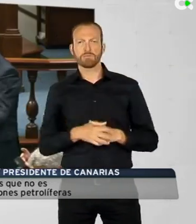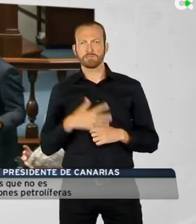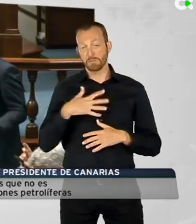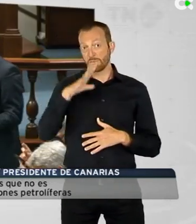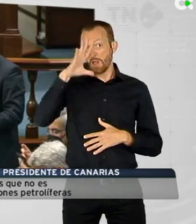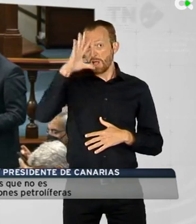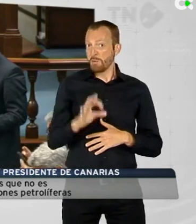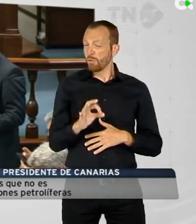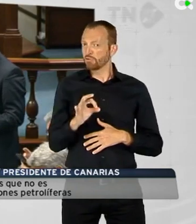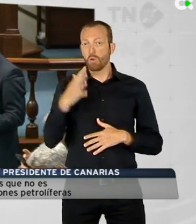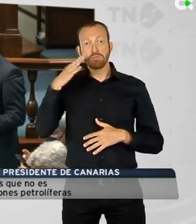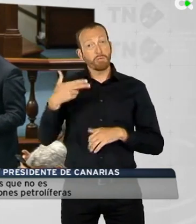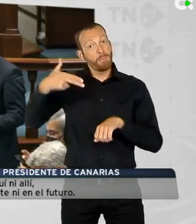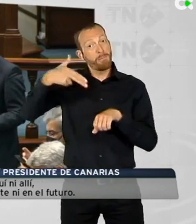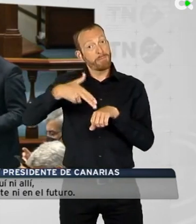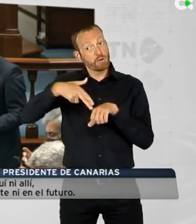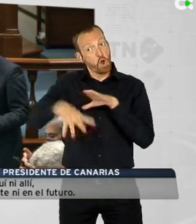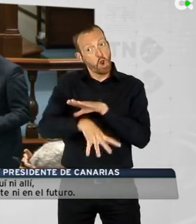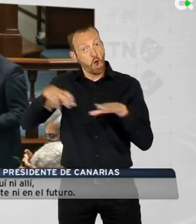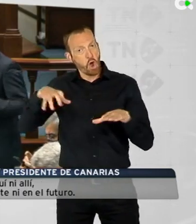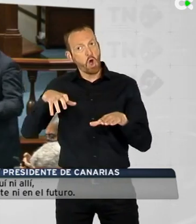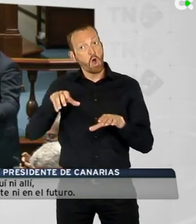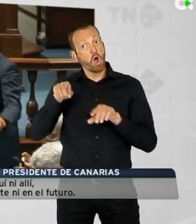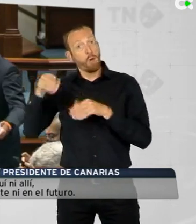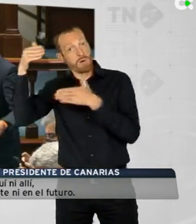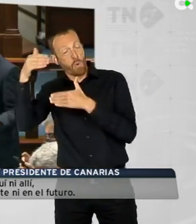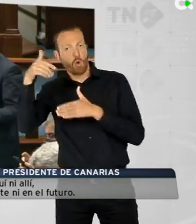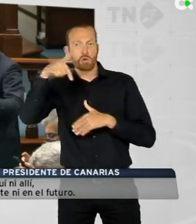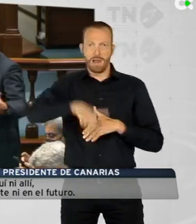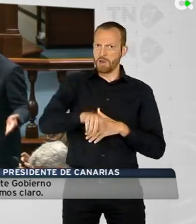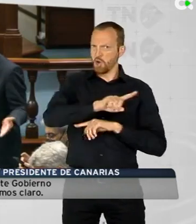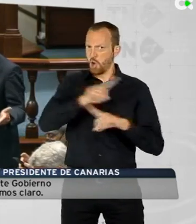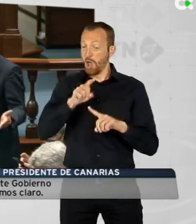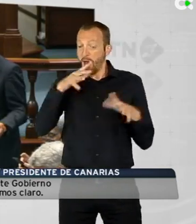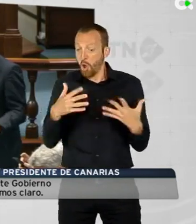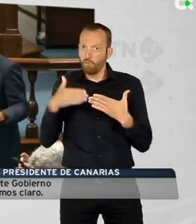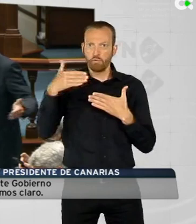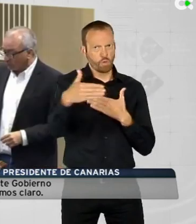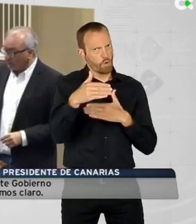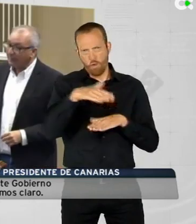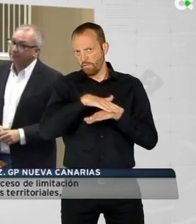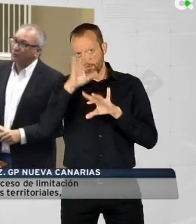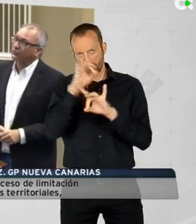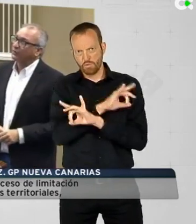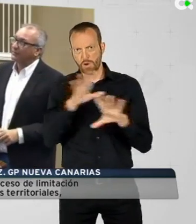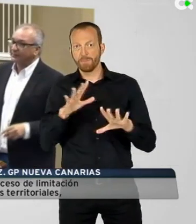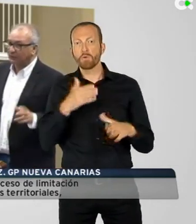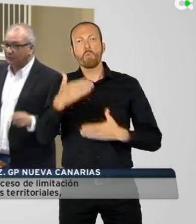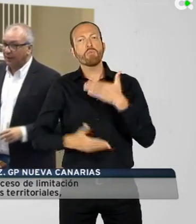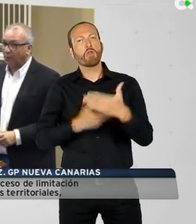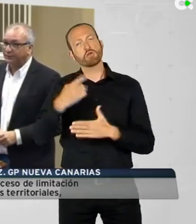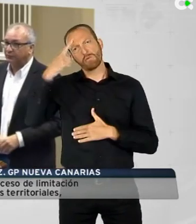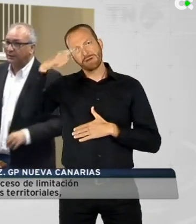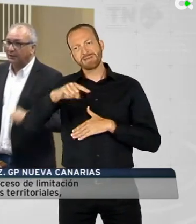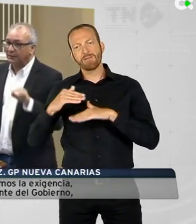que no es las profesiones petrolíferas, ni allí ni aquí, ni el presente ni el futuro. Desde este Gobierno lo tenemos claro. Culminar ese proceso de limitación de